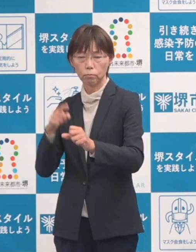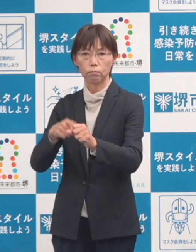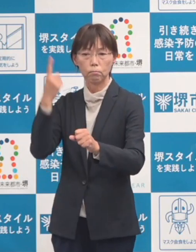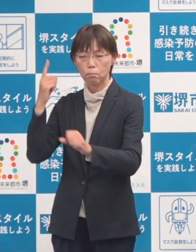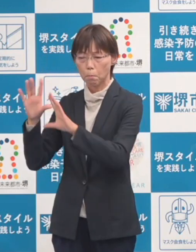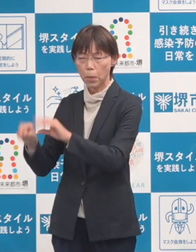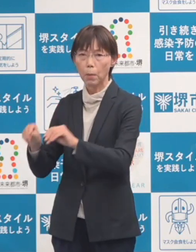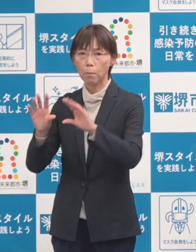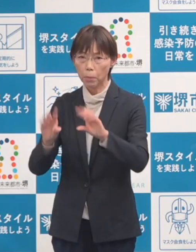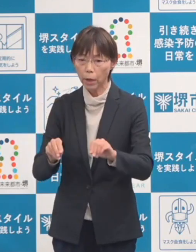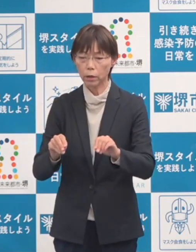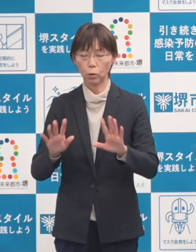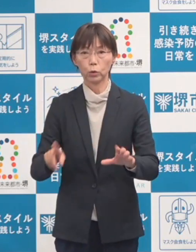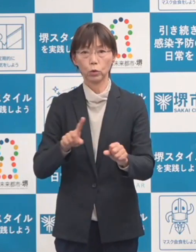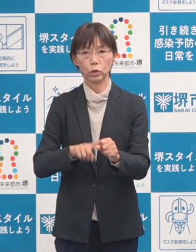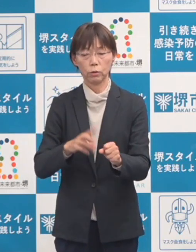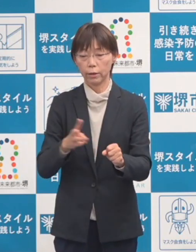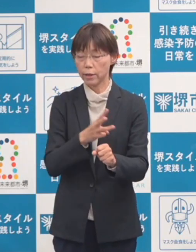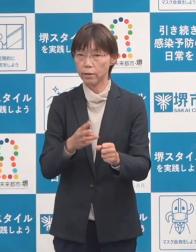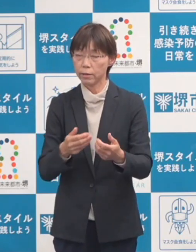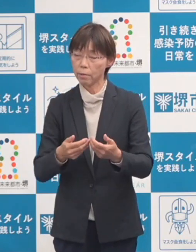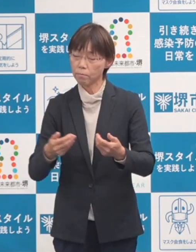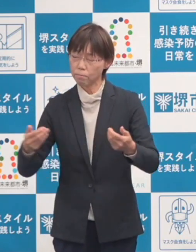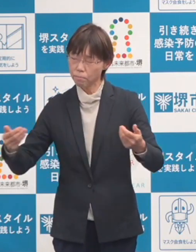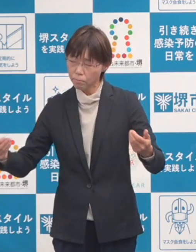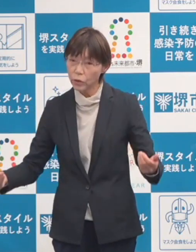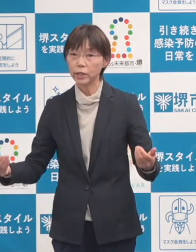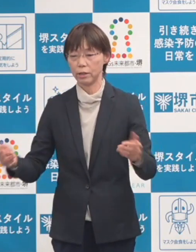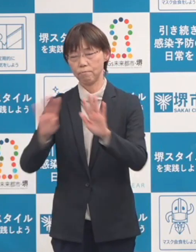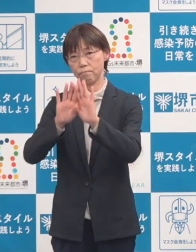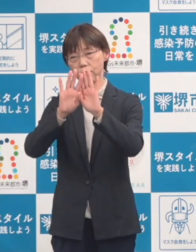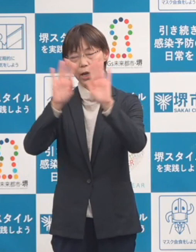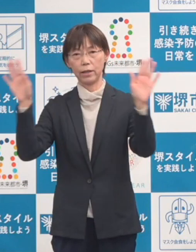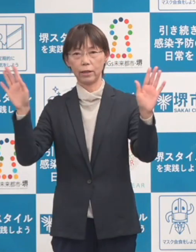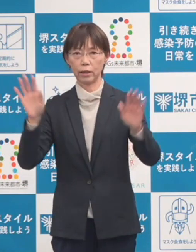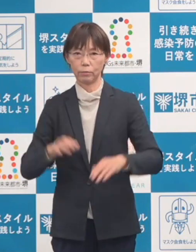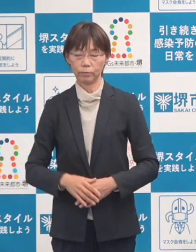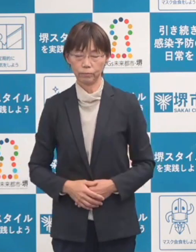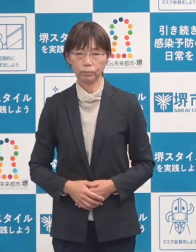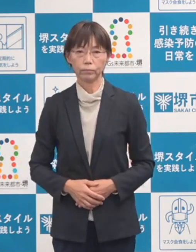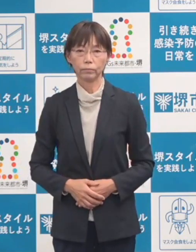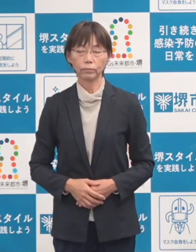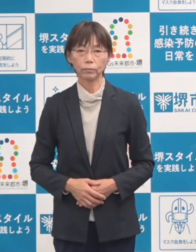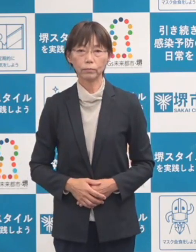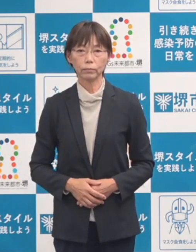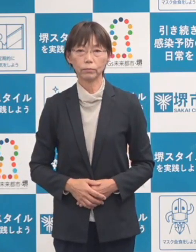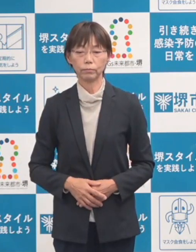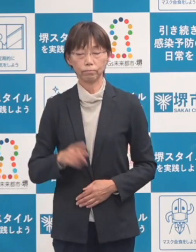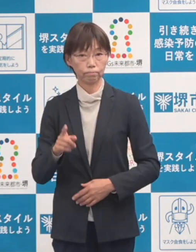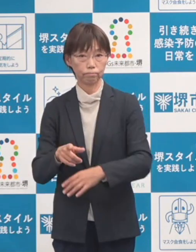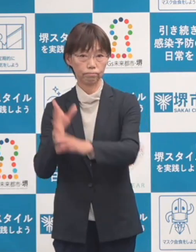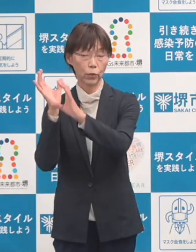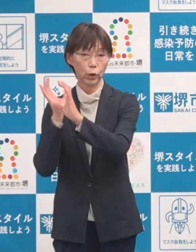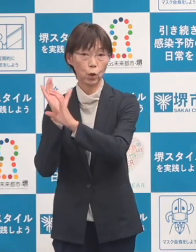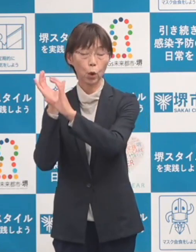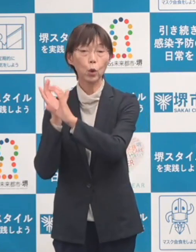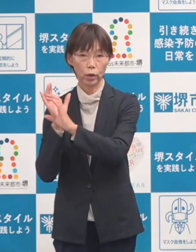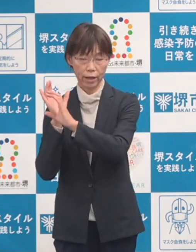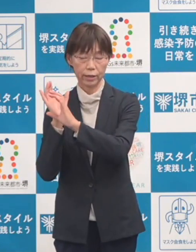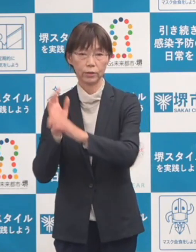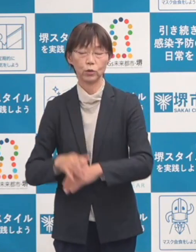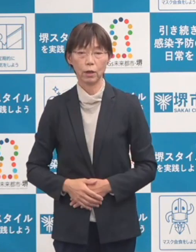に3つとも揃って開催されます。この堺市農業祭については